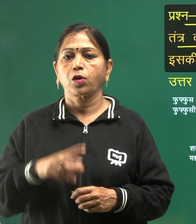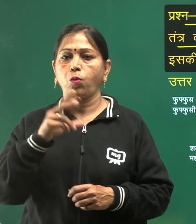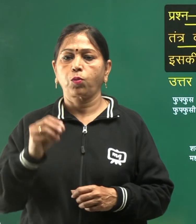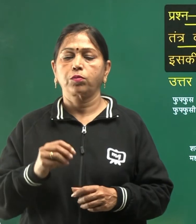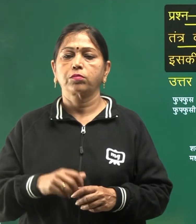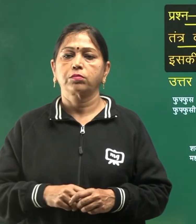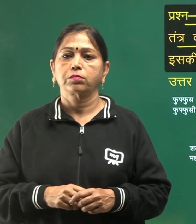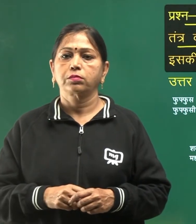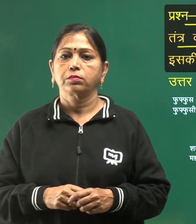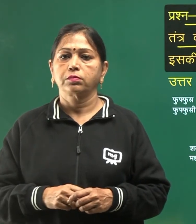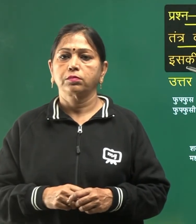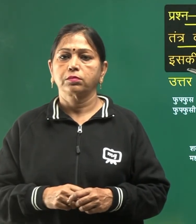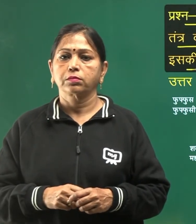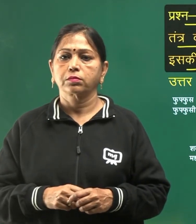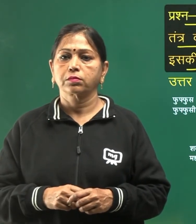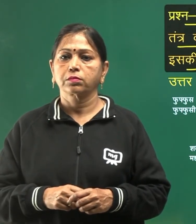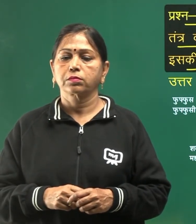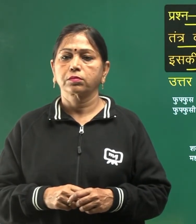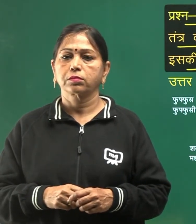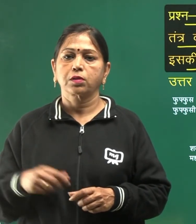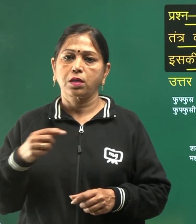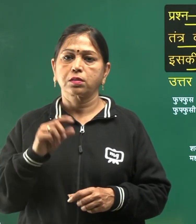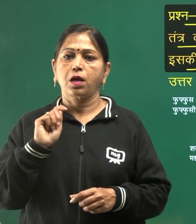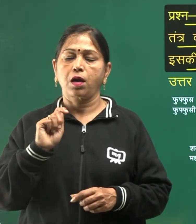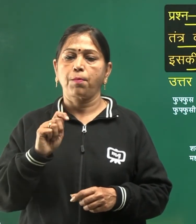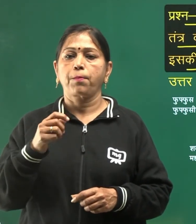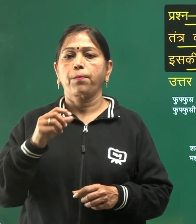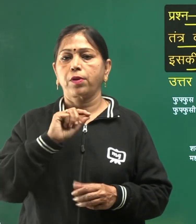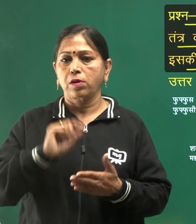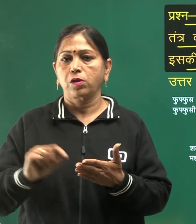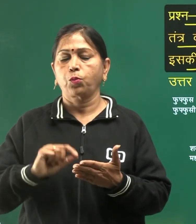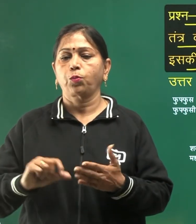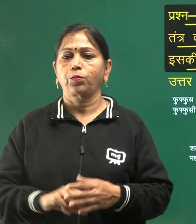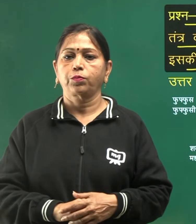एवं इसकी कार्यविधि लिखिए।